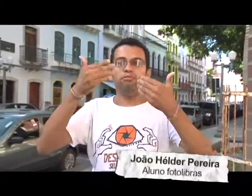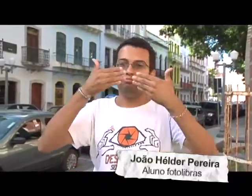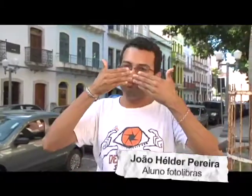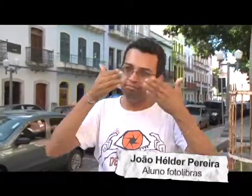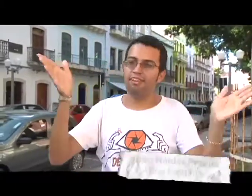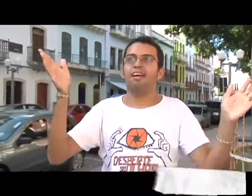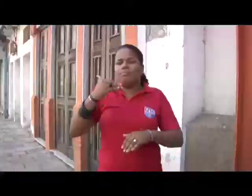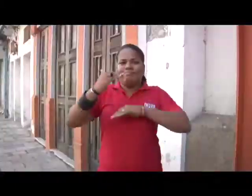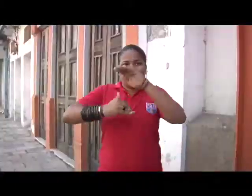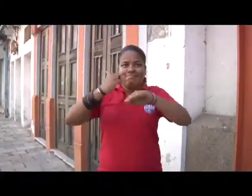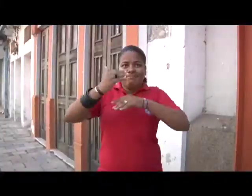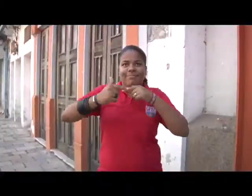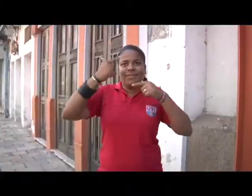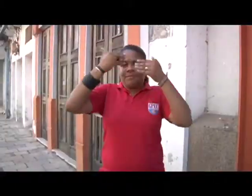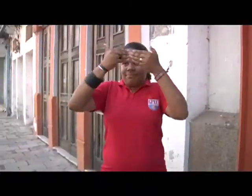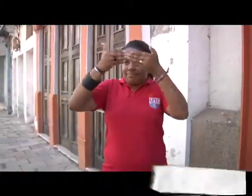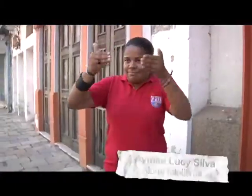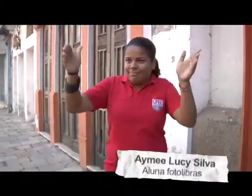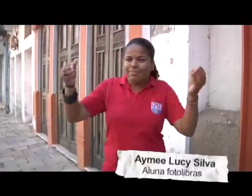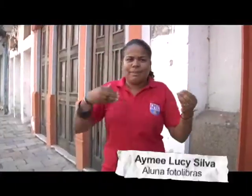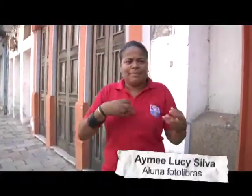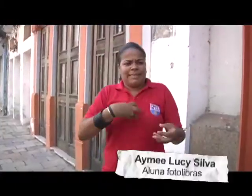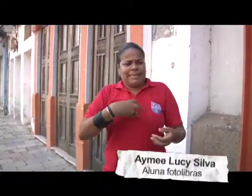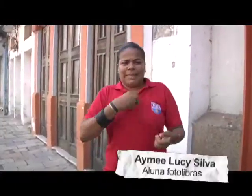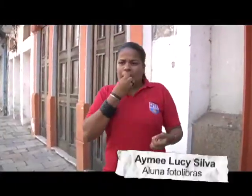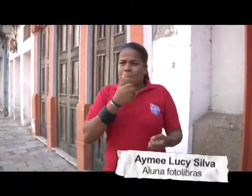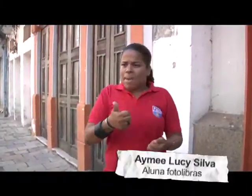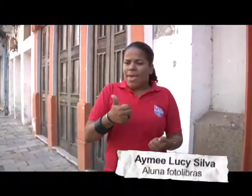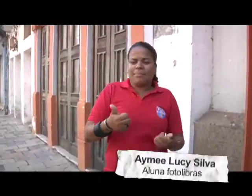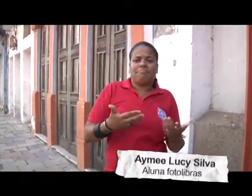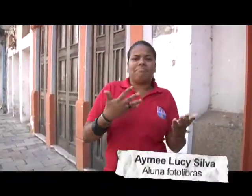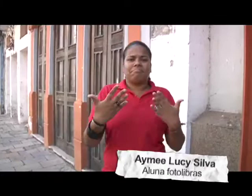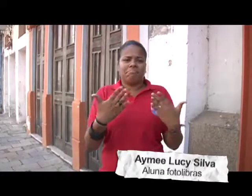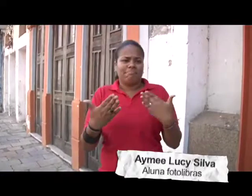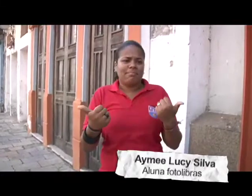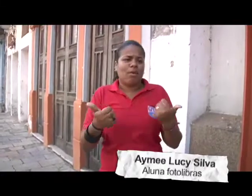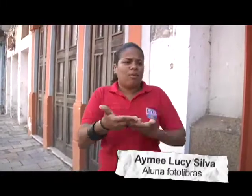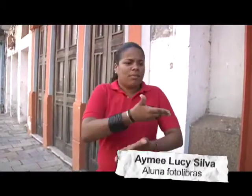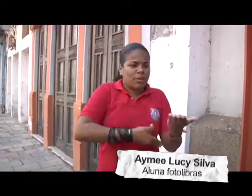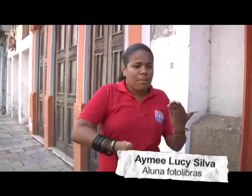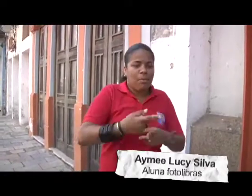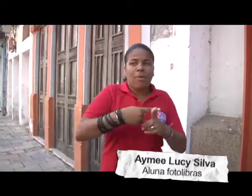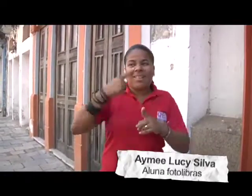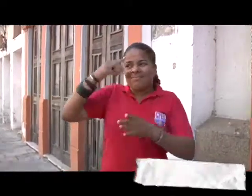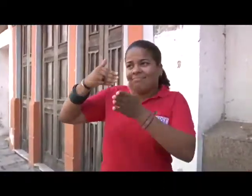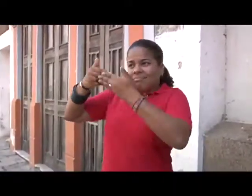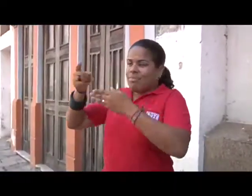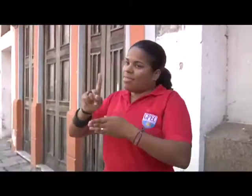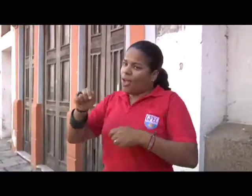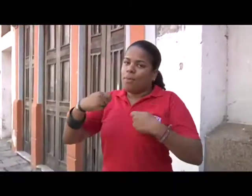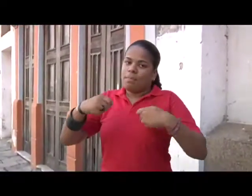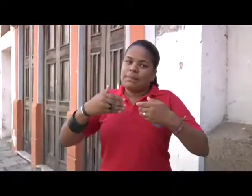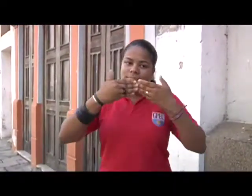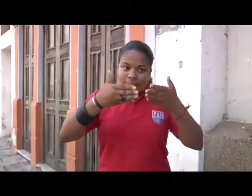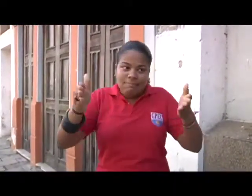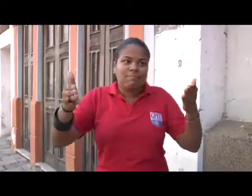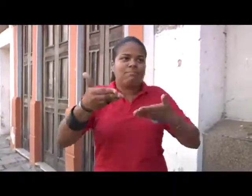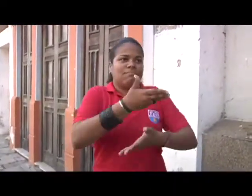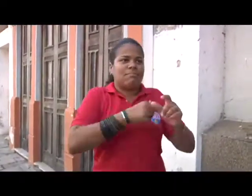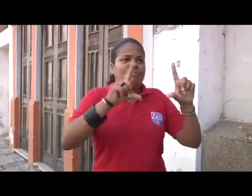mundo. Eu tenho me desenvolvido bastante, eu estou me sentindo muito bem com o curso, a interação, porque realmente é isso que eu quero desenvolver